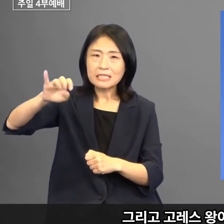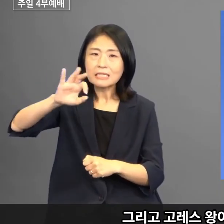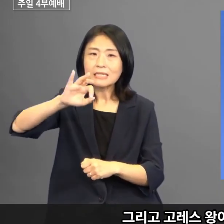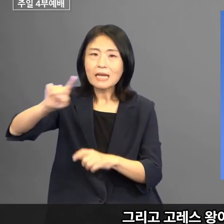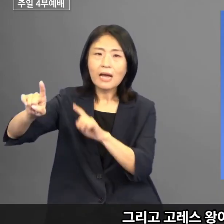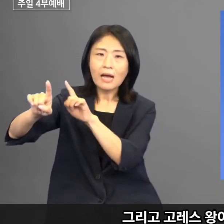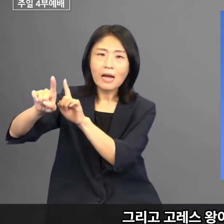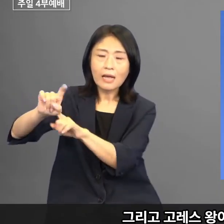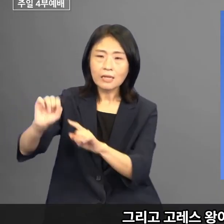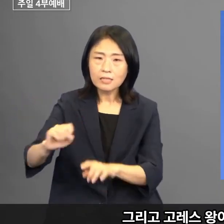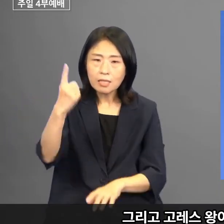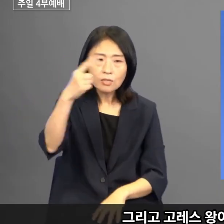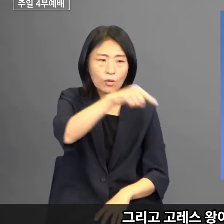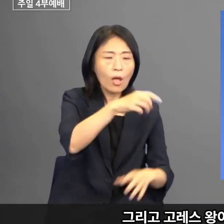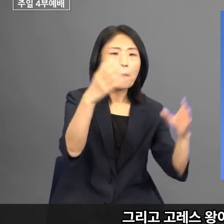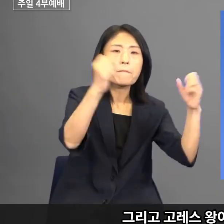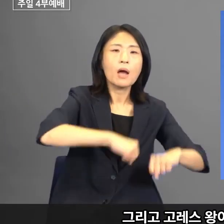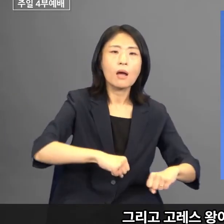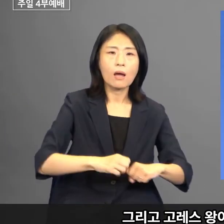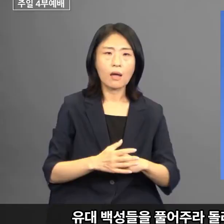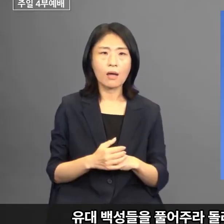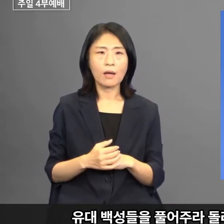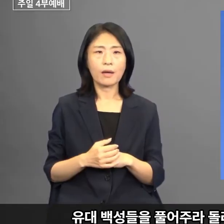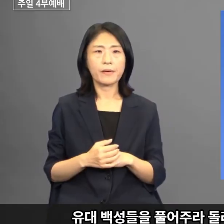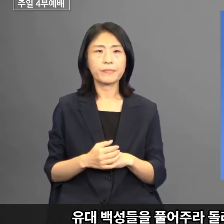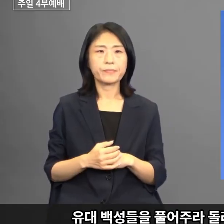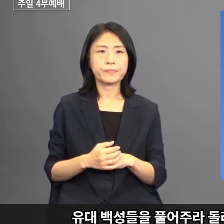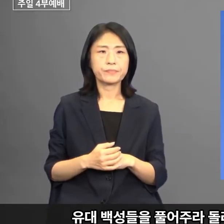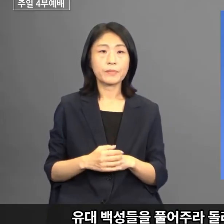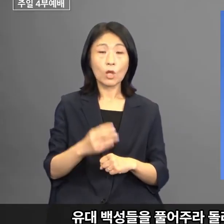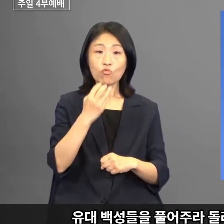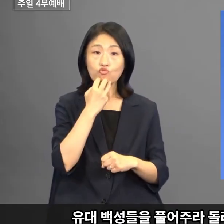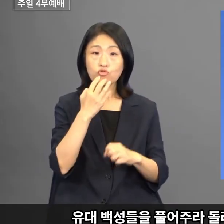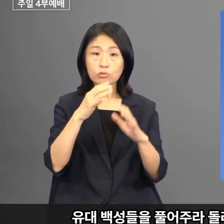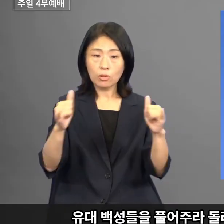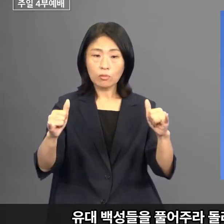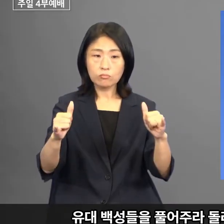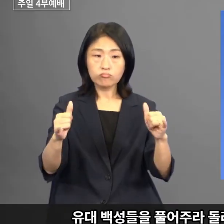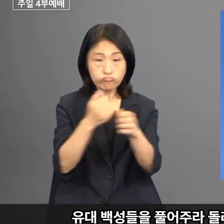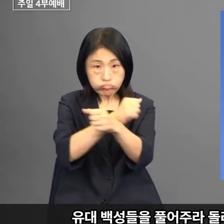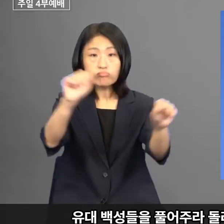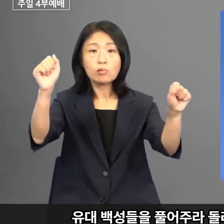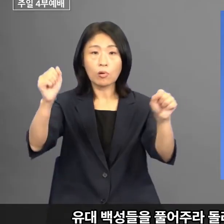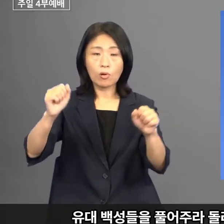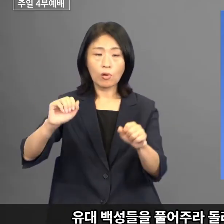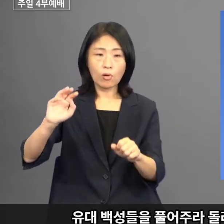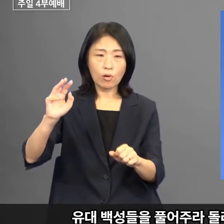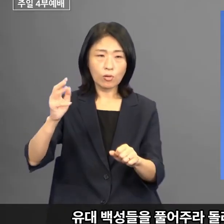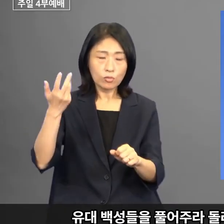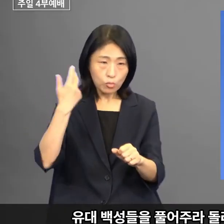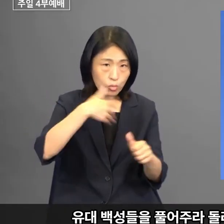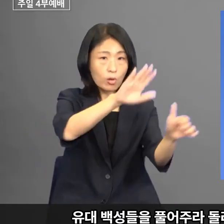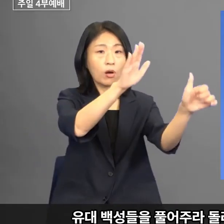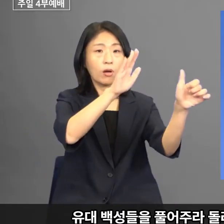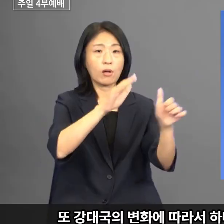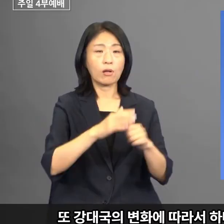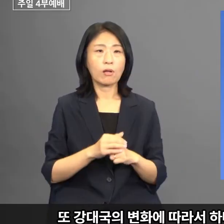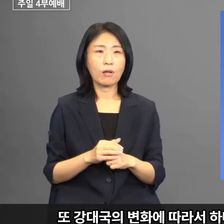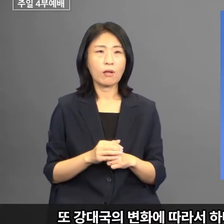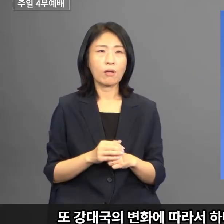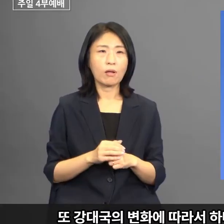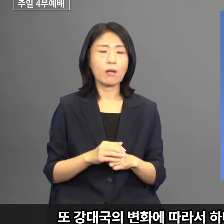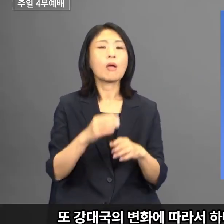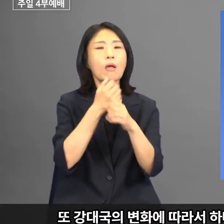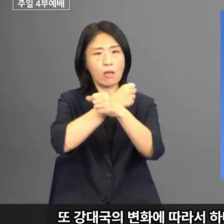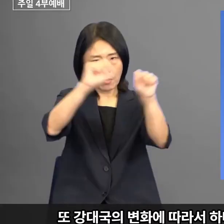왕이 되더니 이 이방 왕이 유대 백성들을 풀어주라 돌려보냅니다. 해방이 되는 거예요.